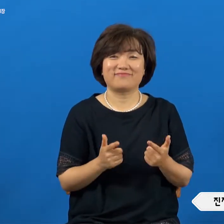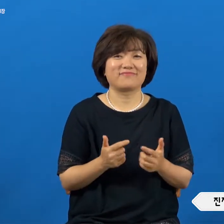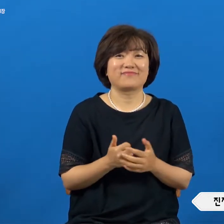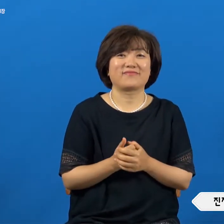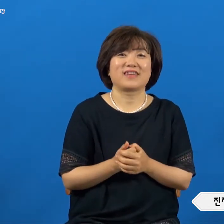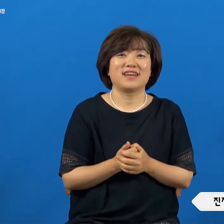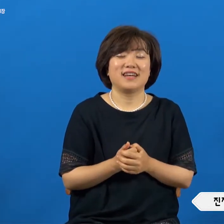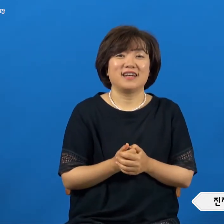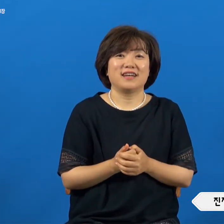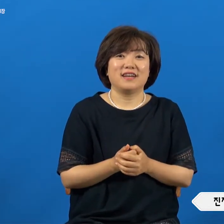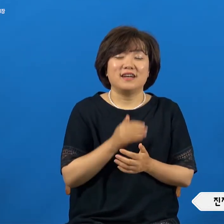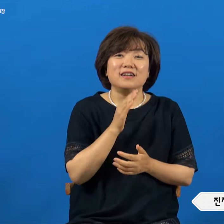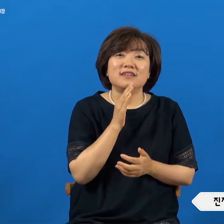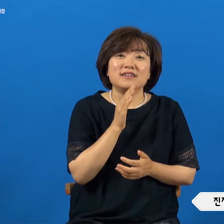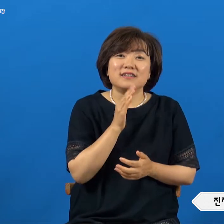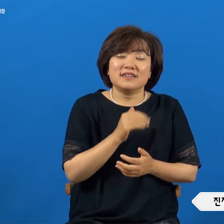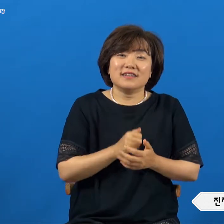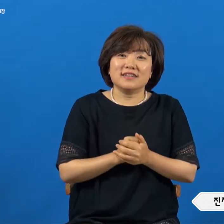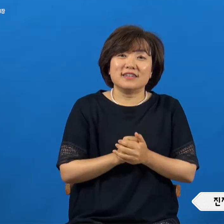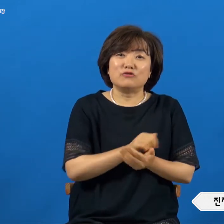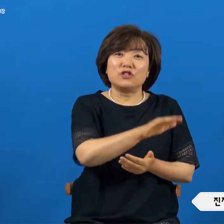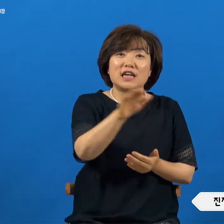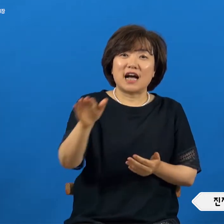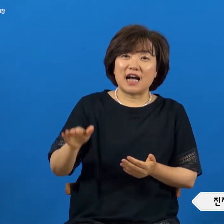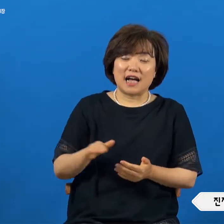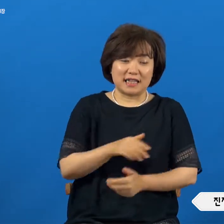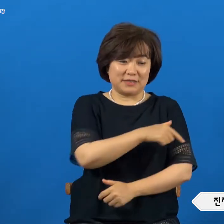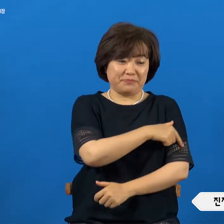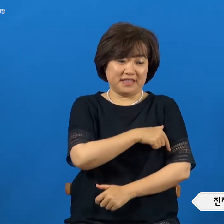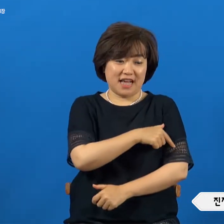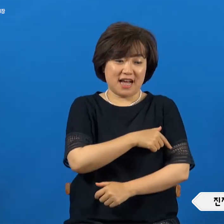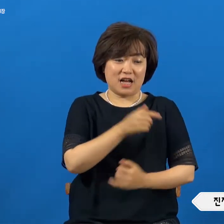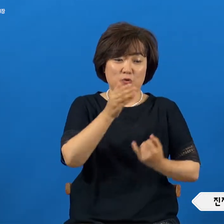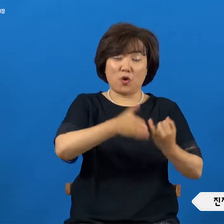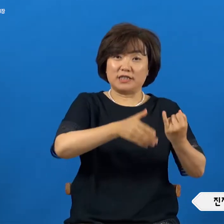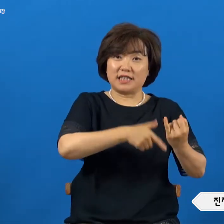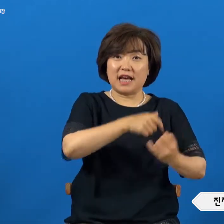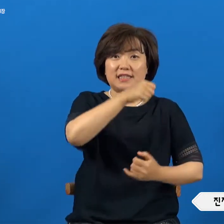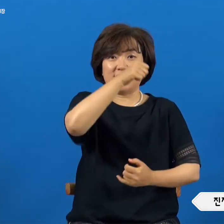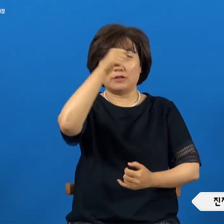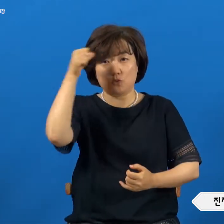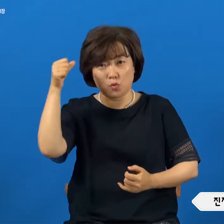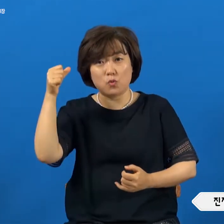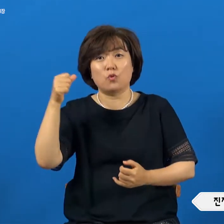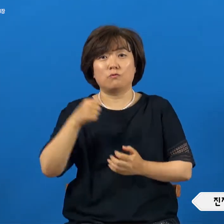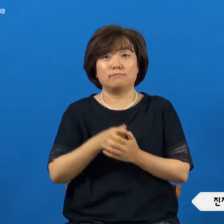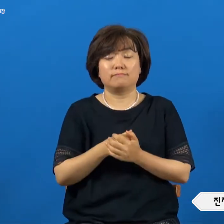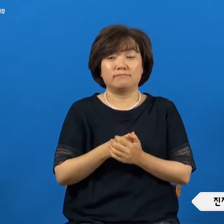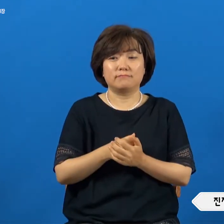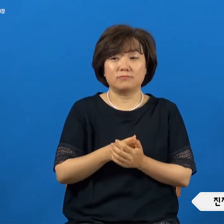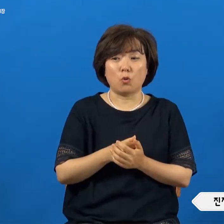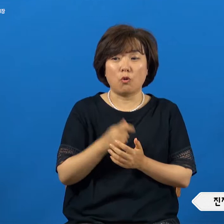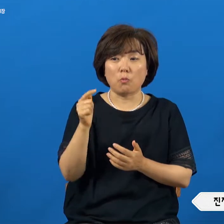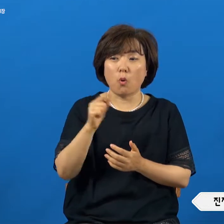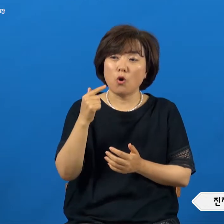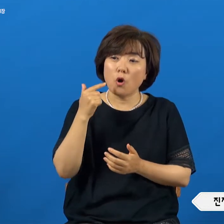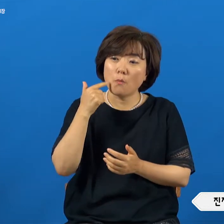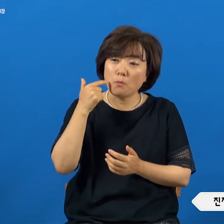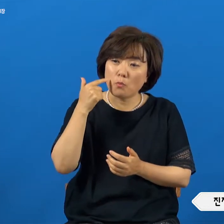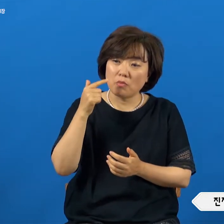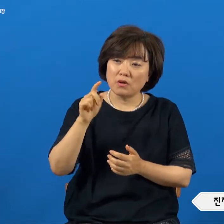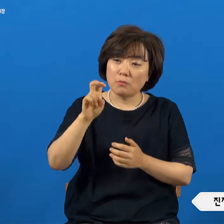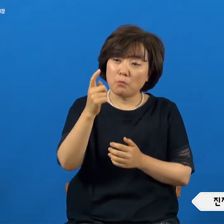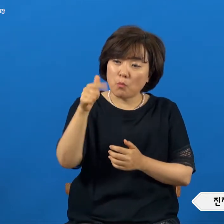그렇습니다. 오늘 우리가 직분으로 집사, 권사, 장로, 목자, 마을장이라고